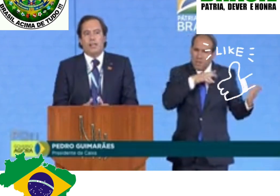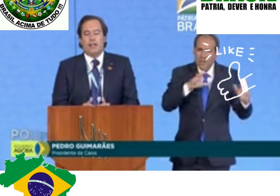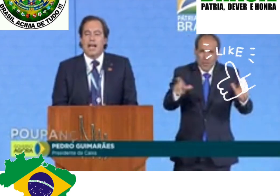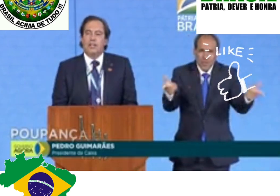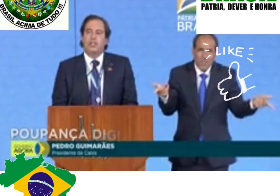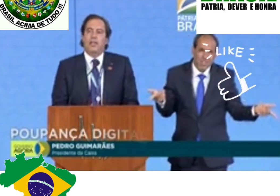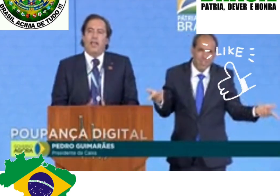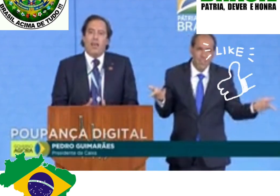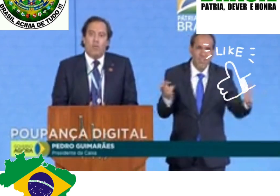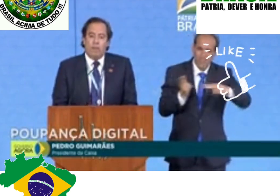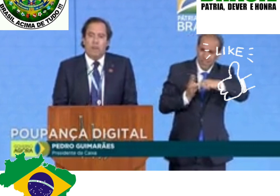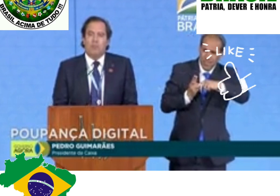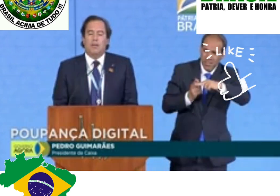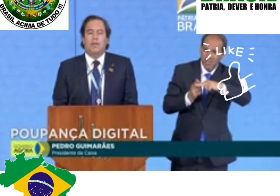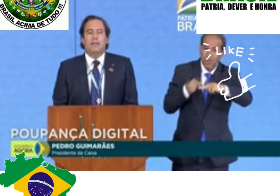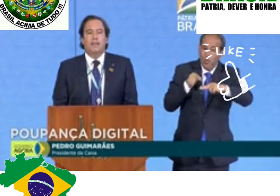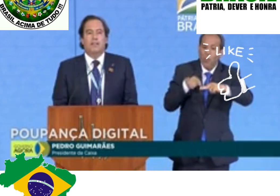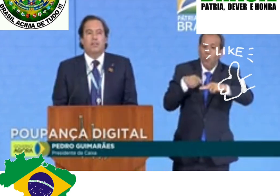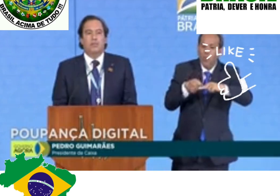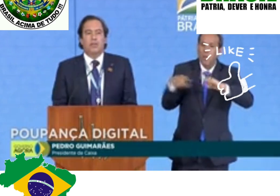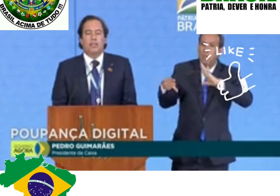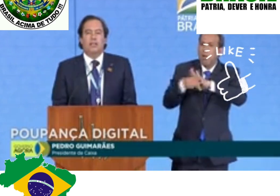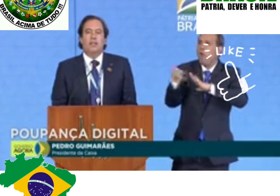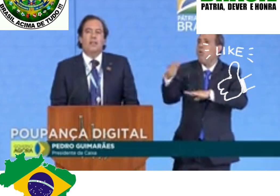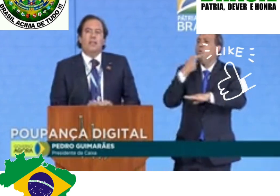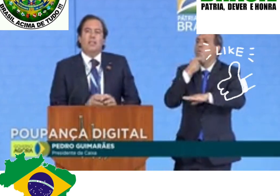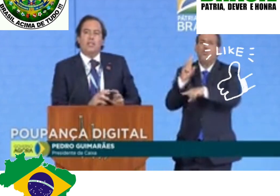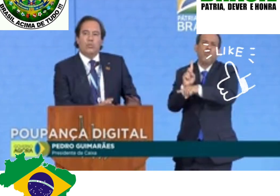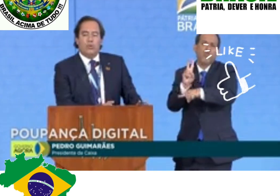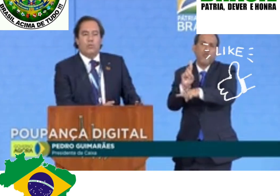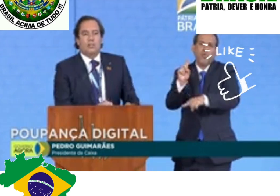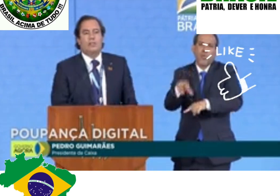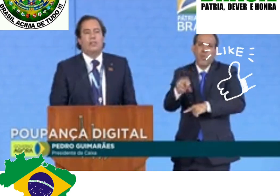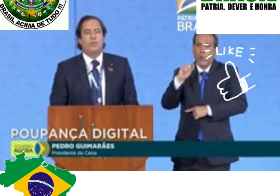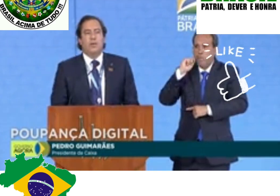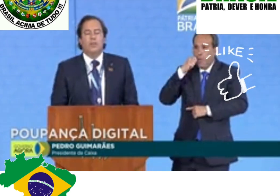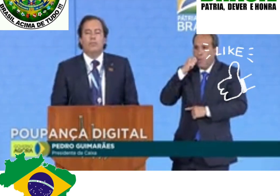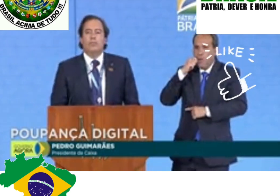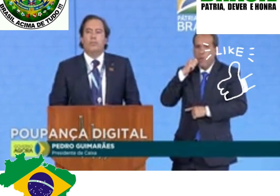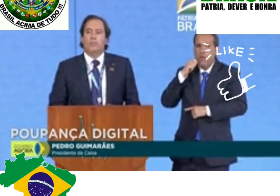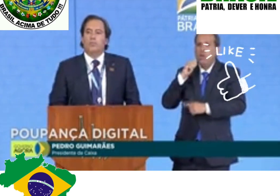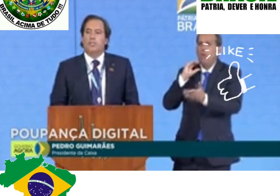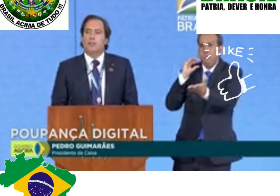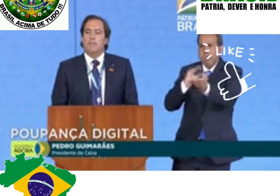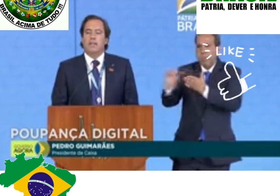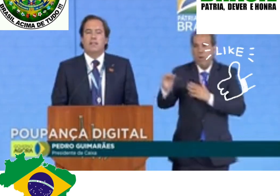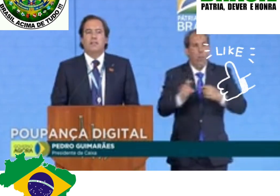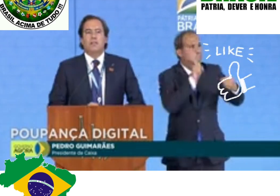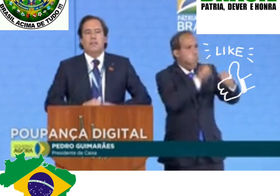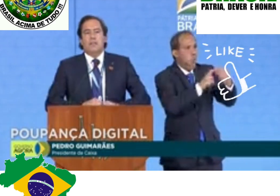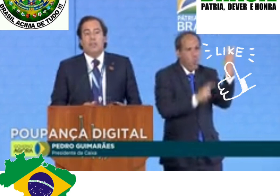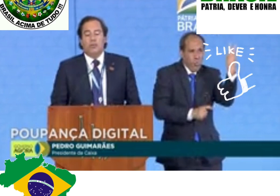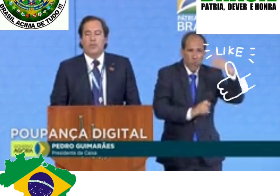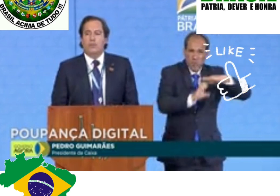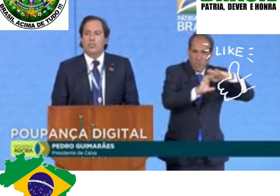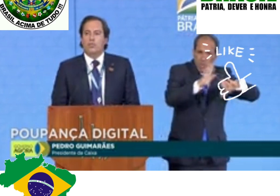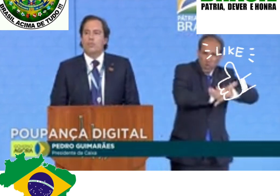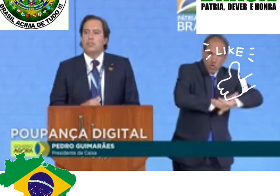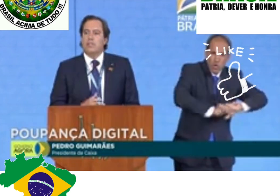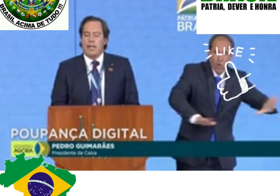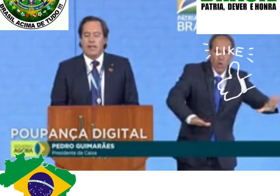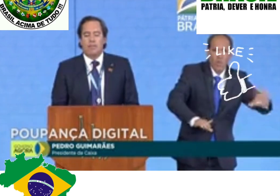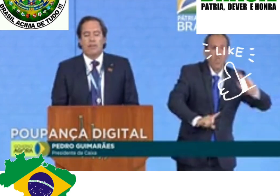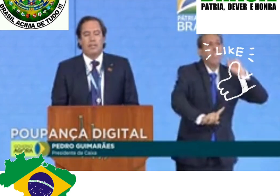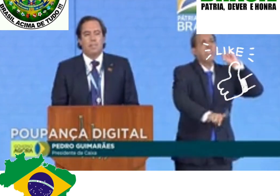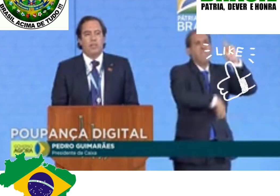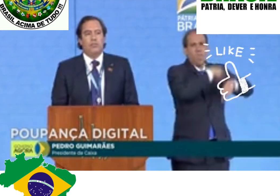exatamente essa. A Caixa é o banco da padaria do seu Joaquim e deixou de ser o banco de uma ou duas empresas que no final das